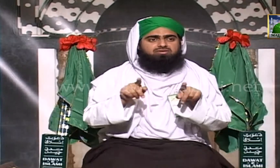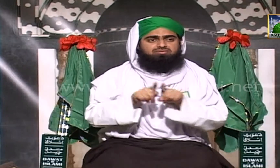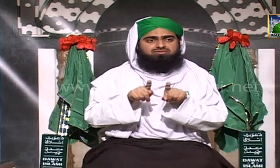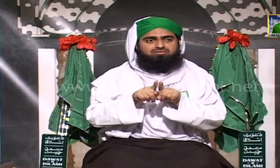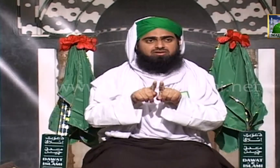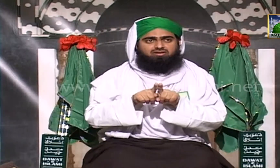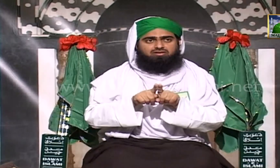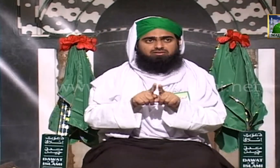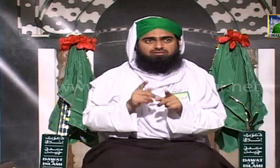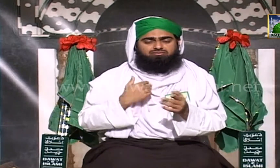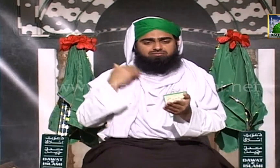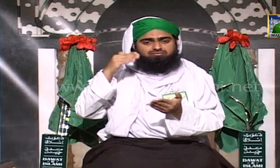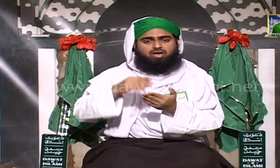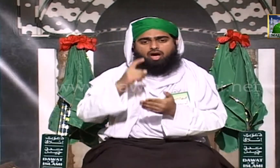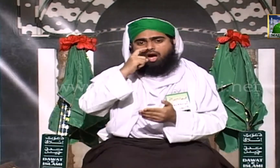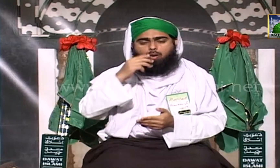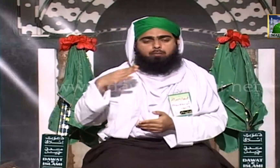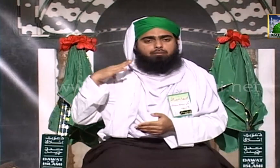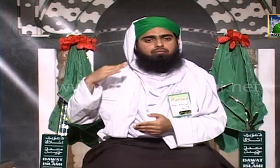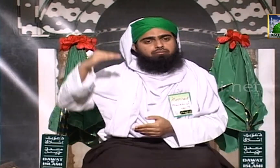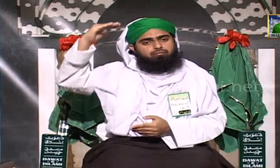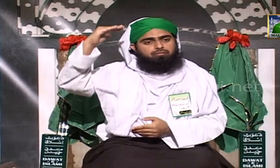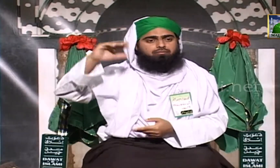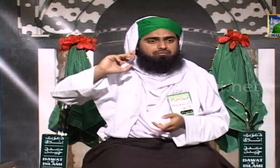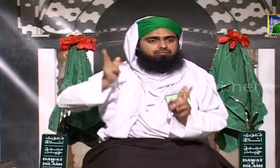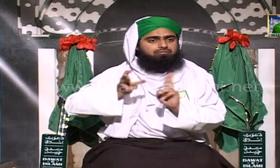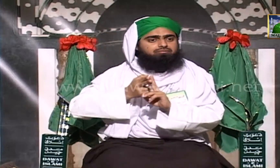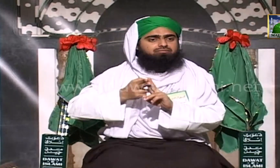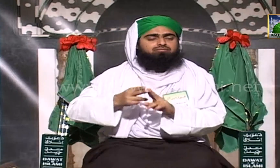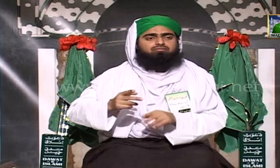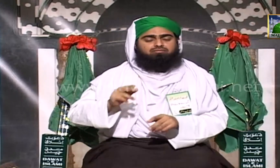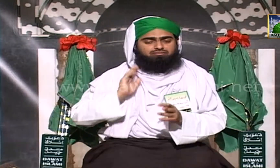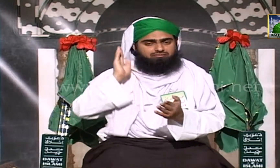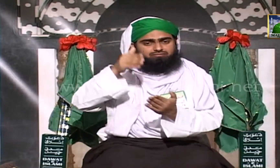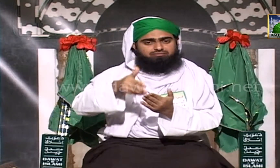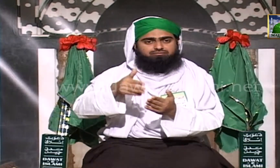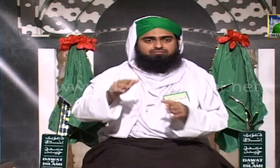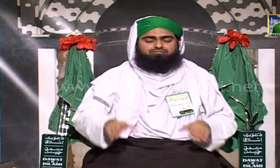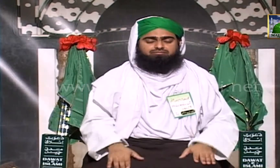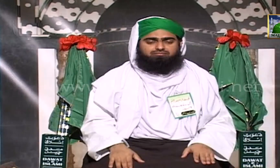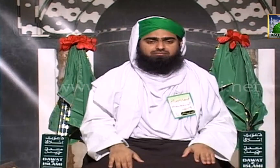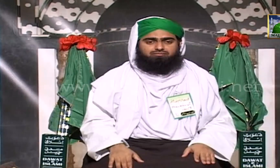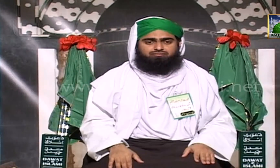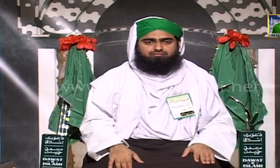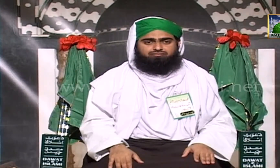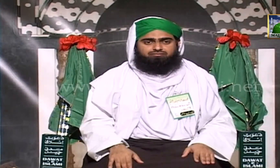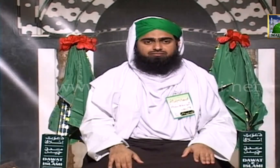میں میری بڑی بہن رہتی ہے، اور بھی بہن رہتی تھی، میری خالائیں رہتی تھی. میں اپنی خالہ کے گھر